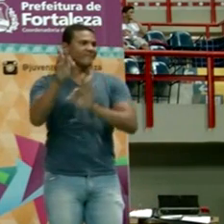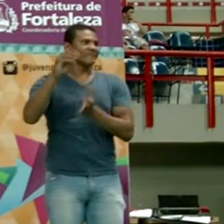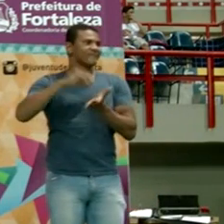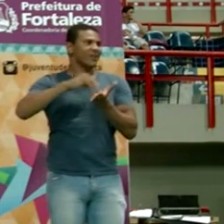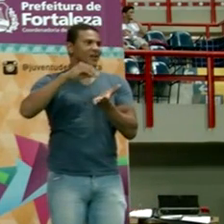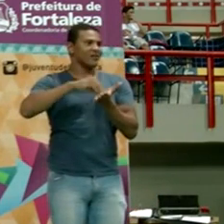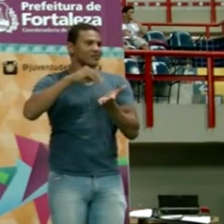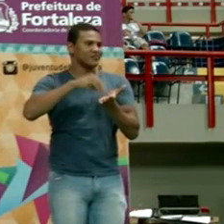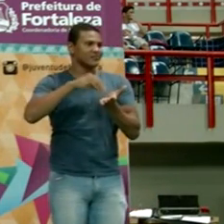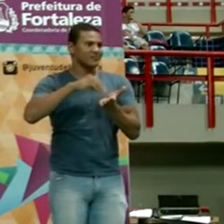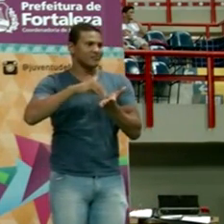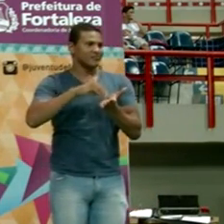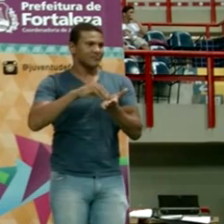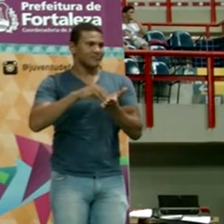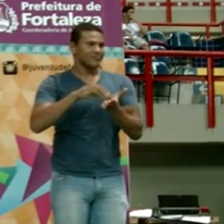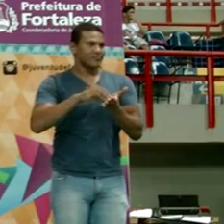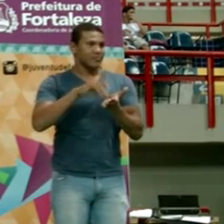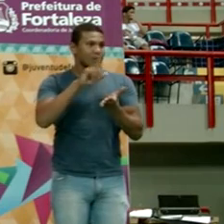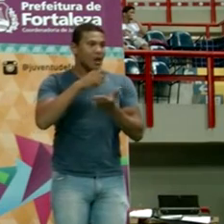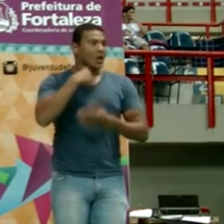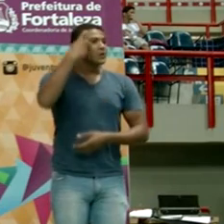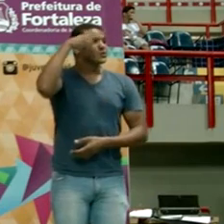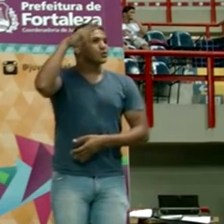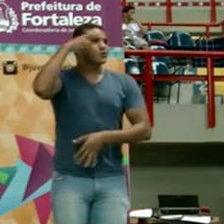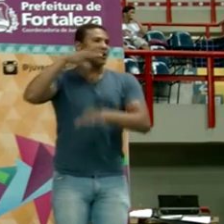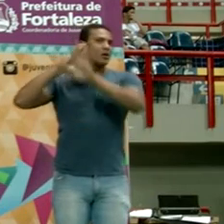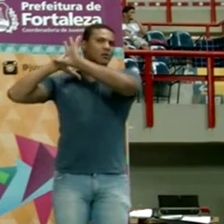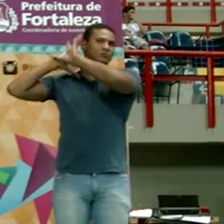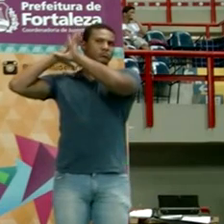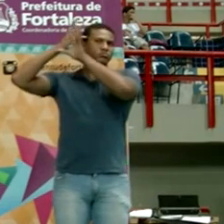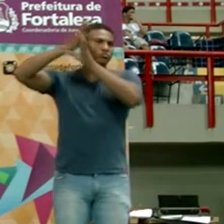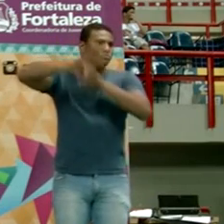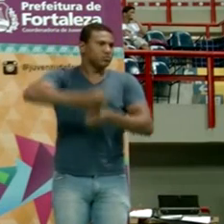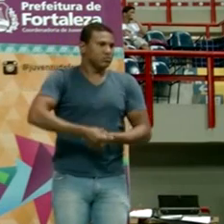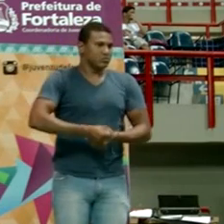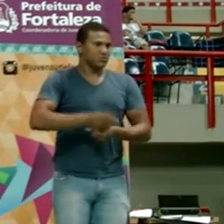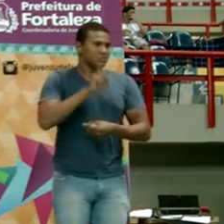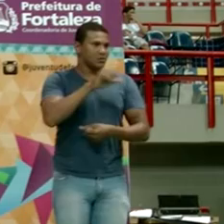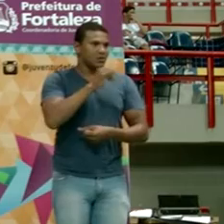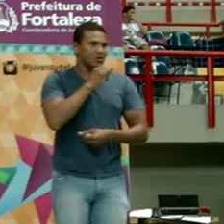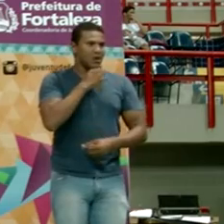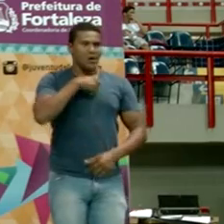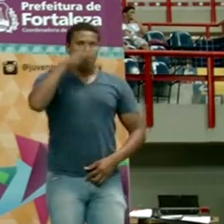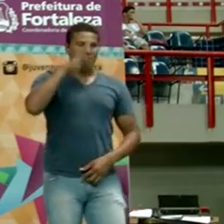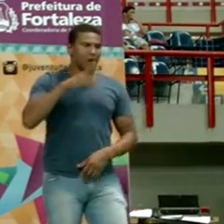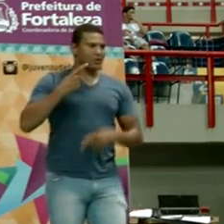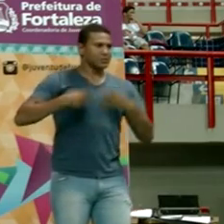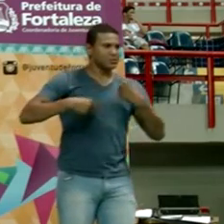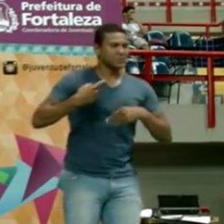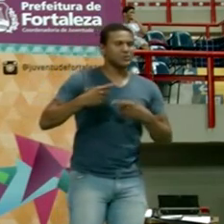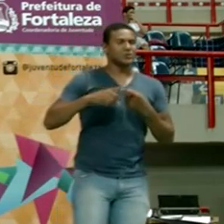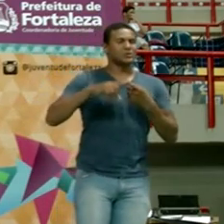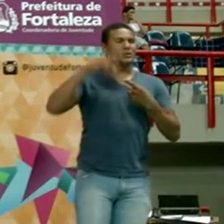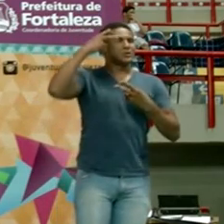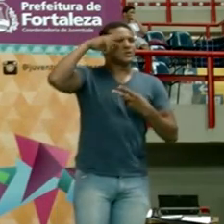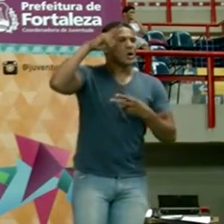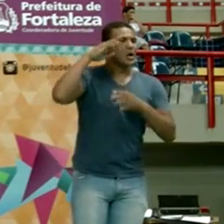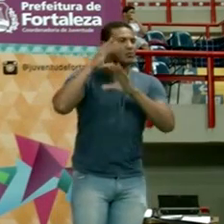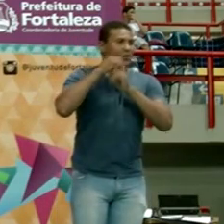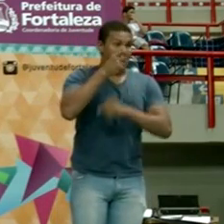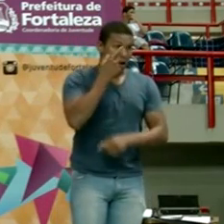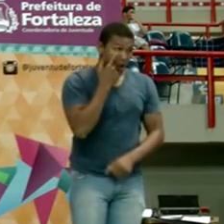administrativo-política. O nosso problema é histórico, administrativo, político. Quer ver? Vamos